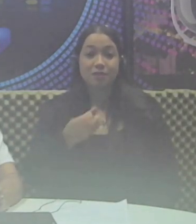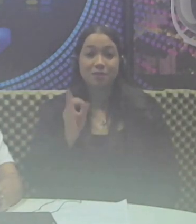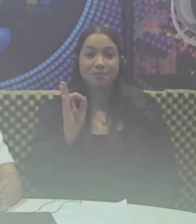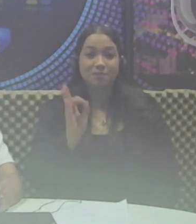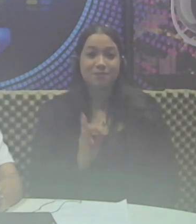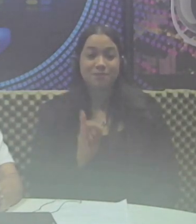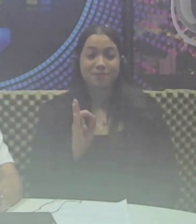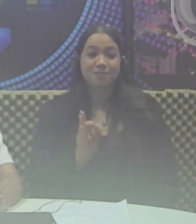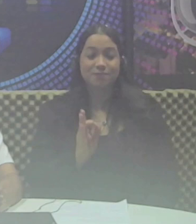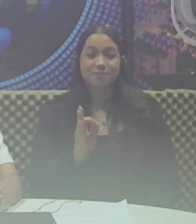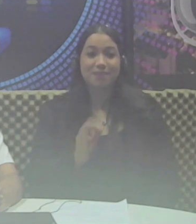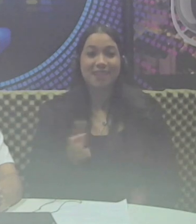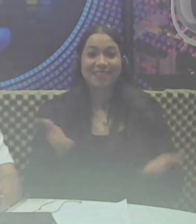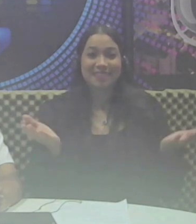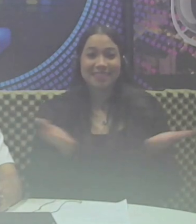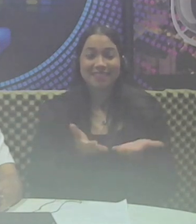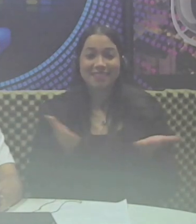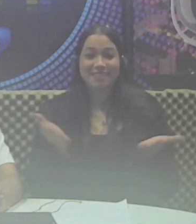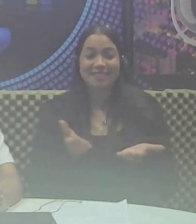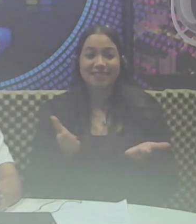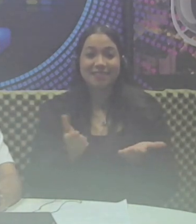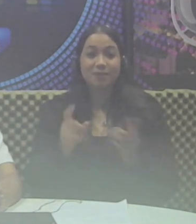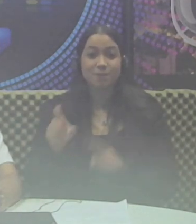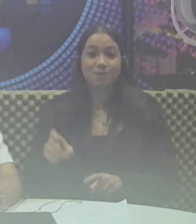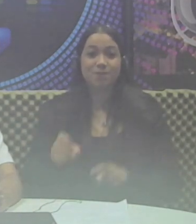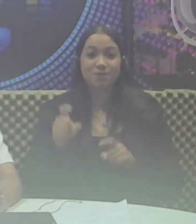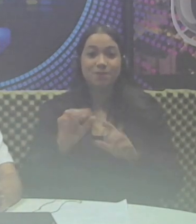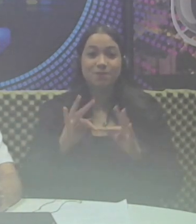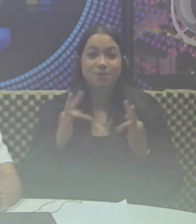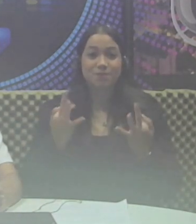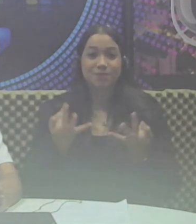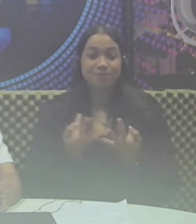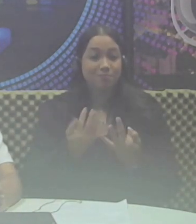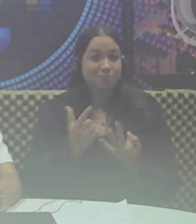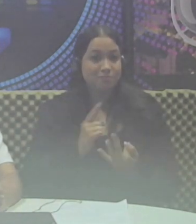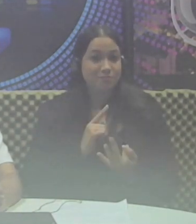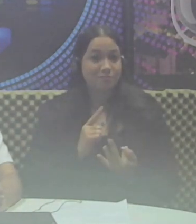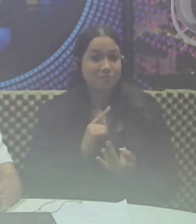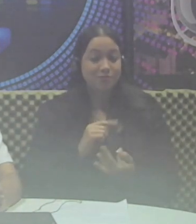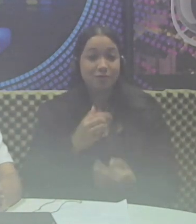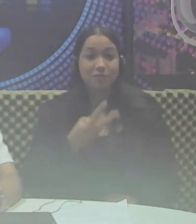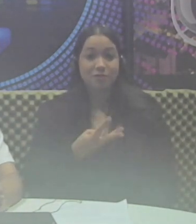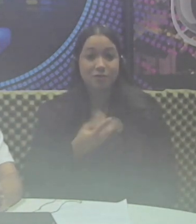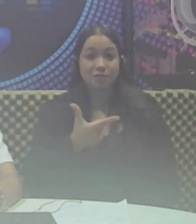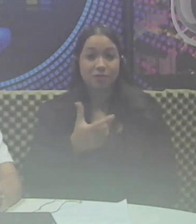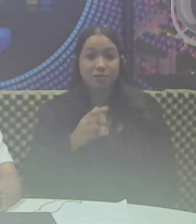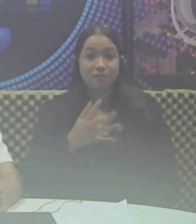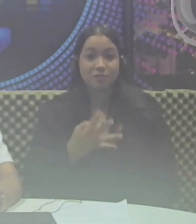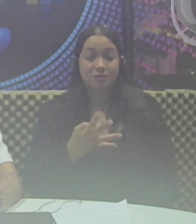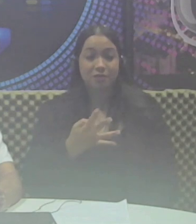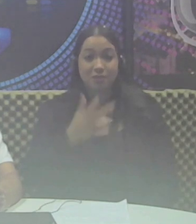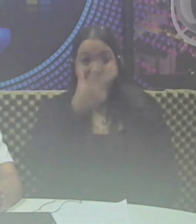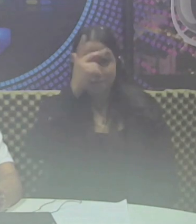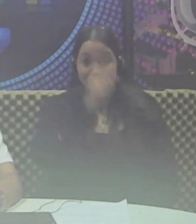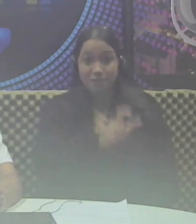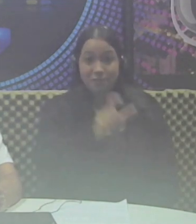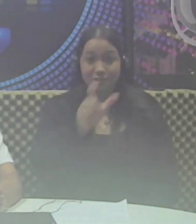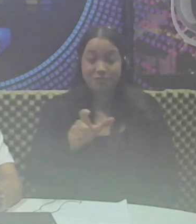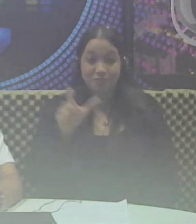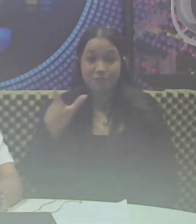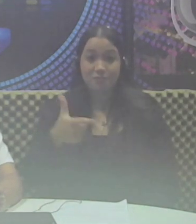36,6%. Atualmente, o setor da agricultura familiar fornece, por meio de 324 produtores,